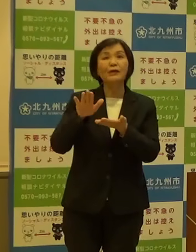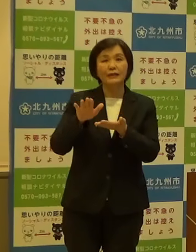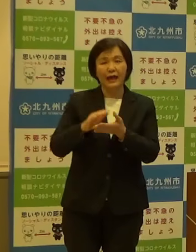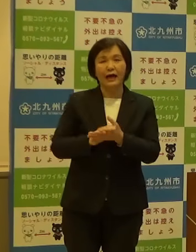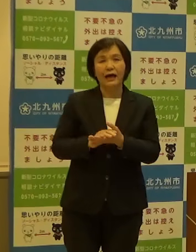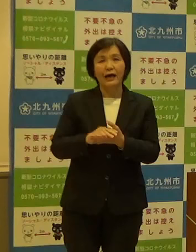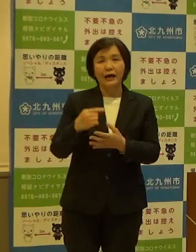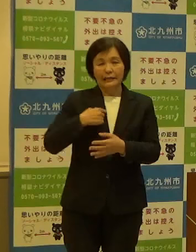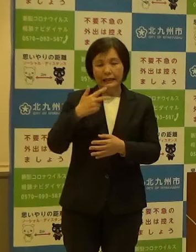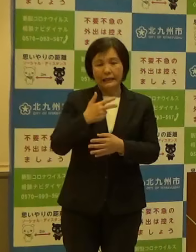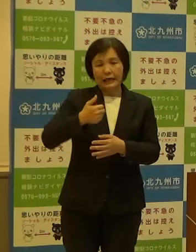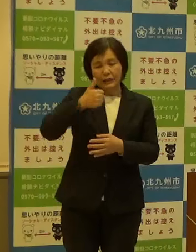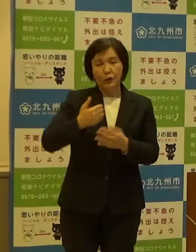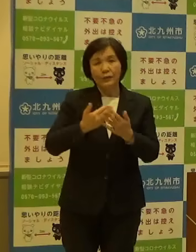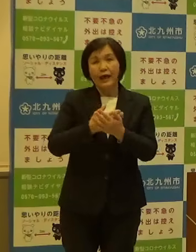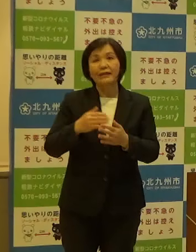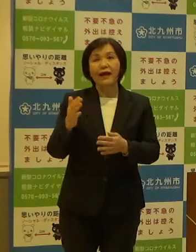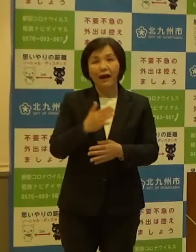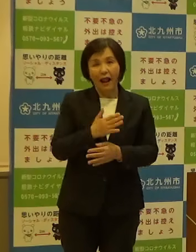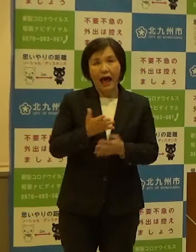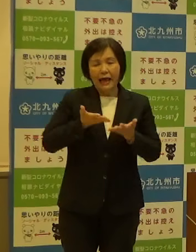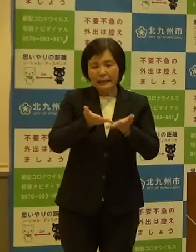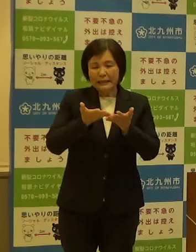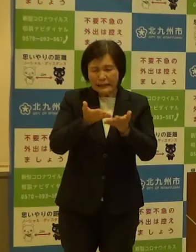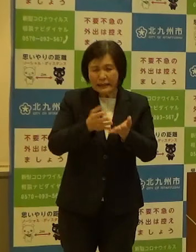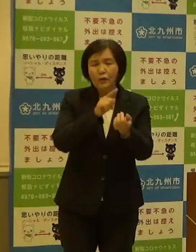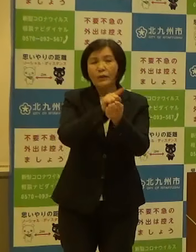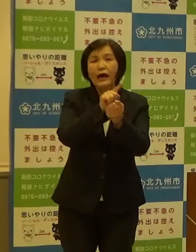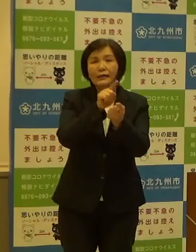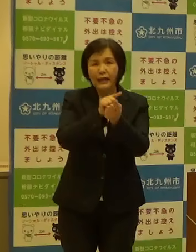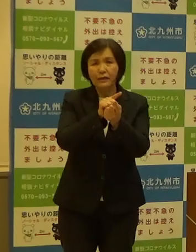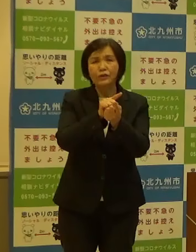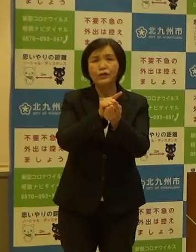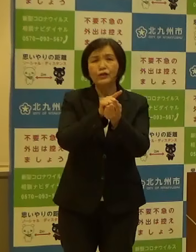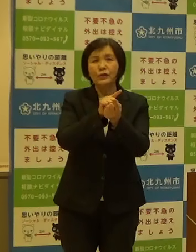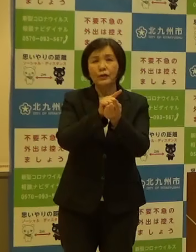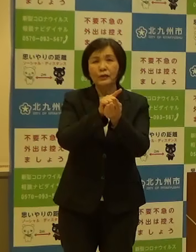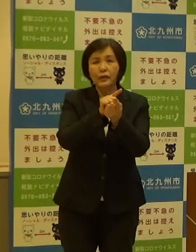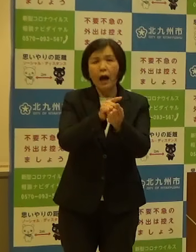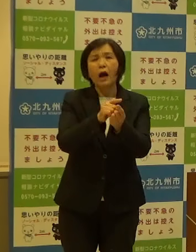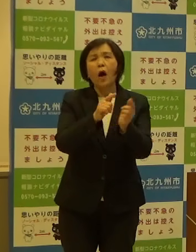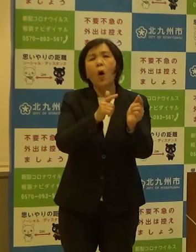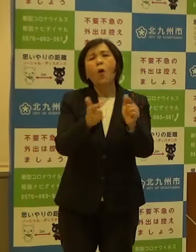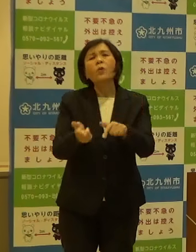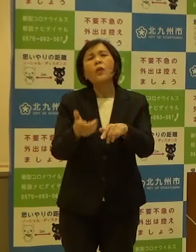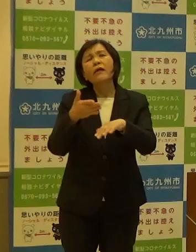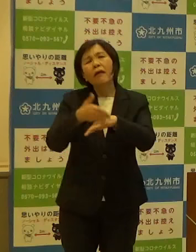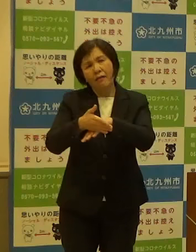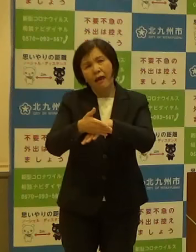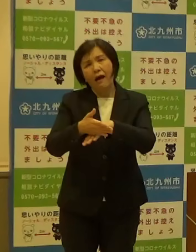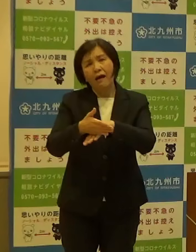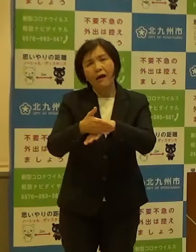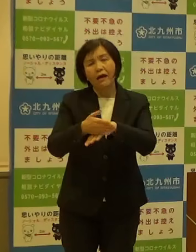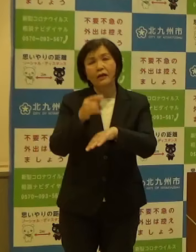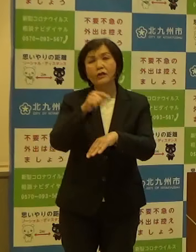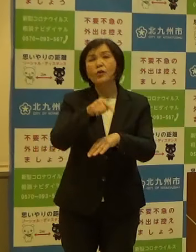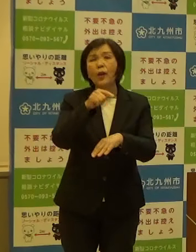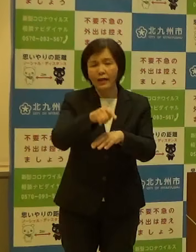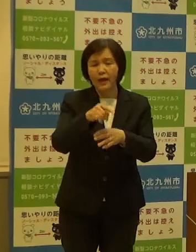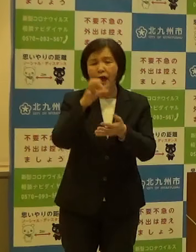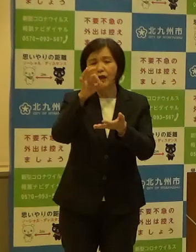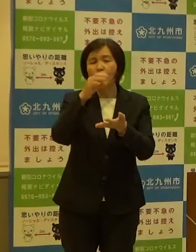まずは地震対策が極めて遅れていたわけであります。この耐震工事というものに想定予算が取られました